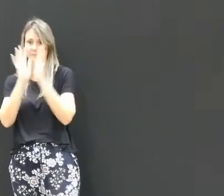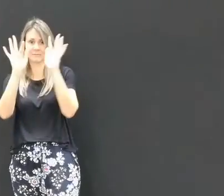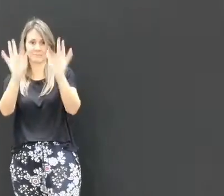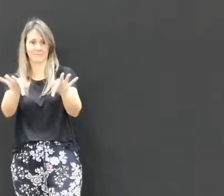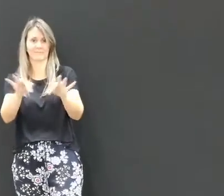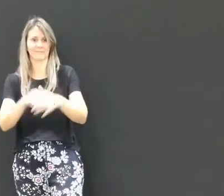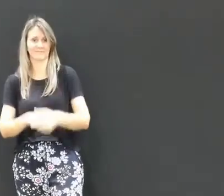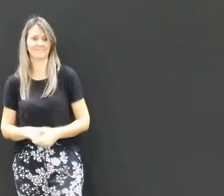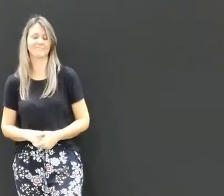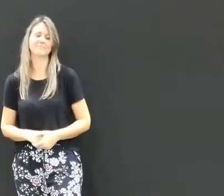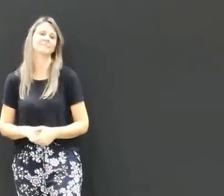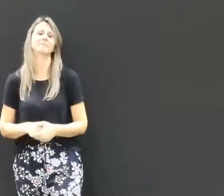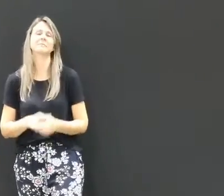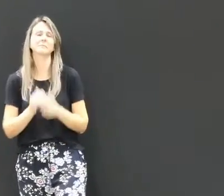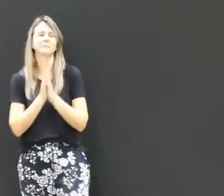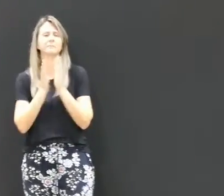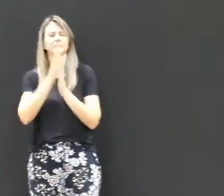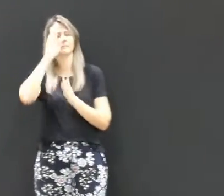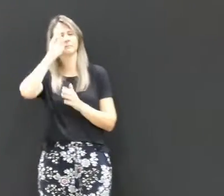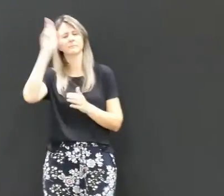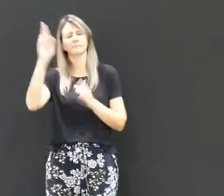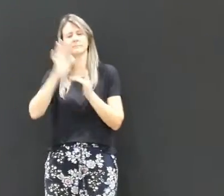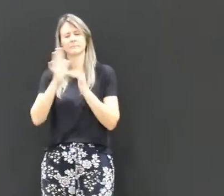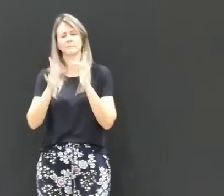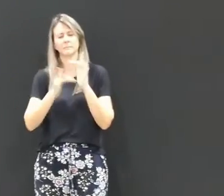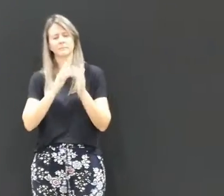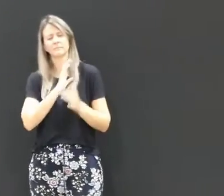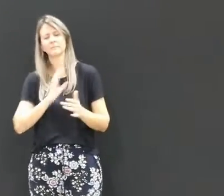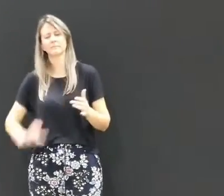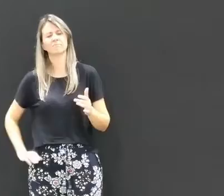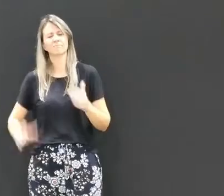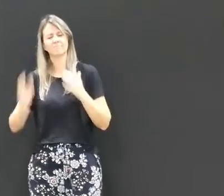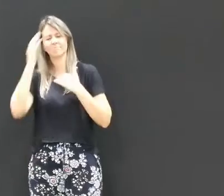felizes. Amém? Vamos orar? Senhor Jesus Cristo,